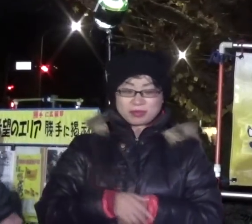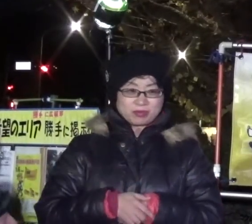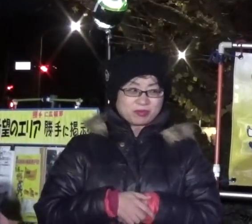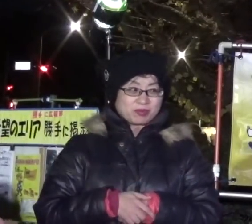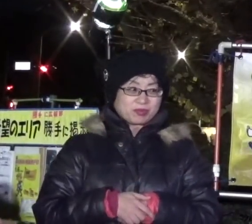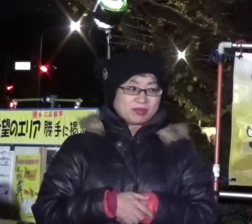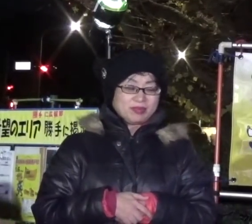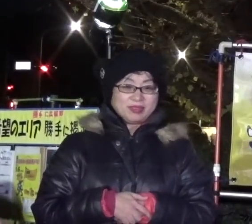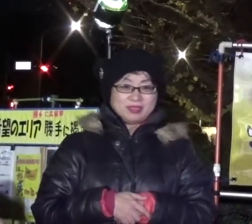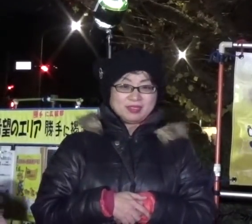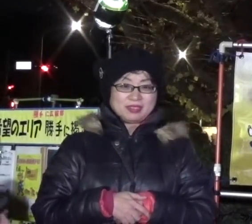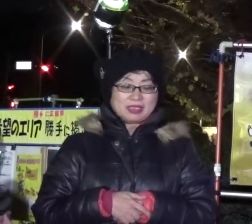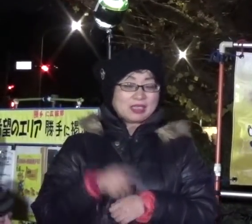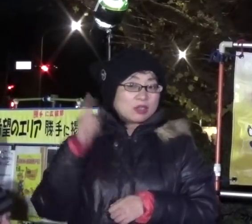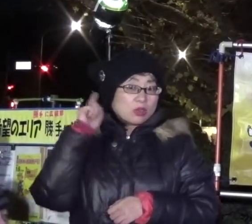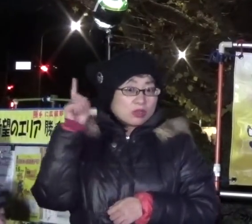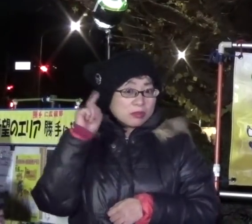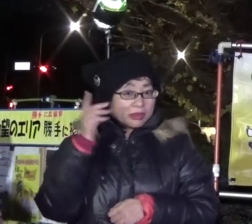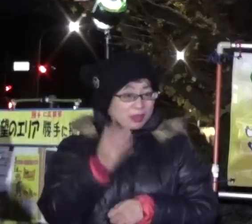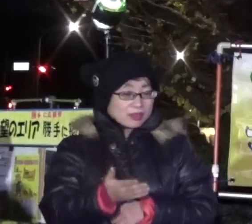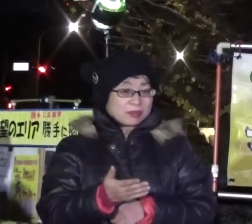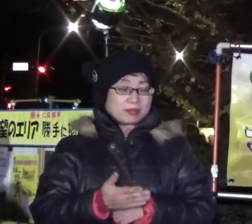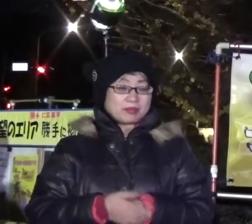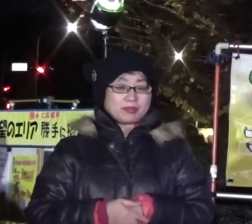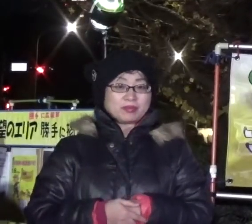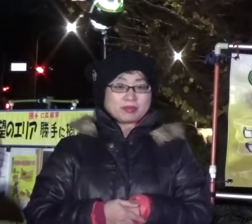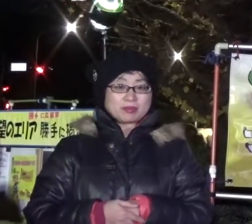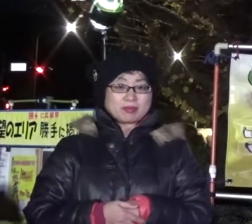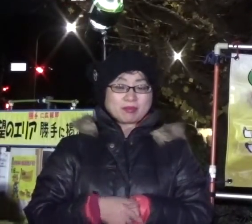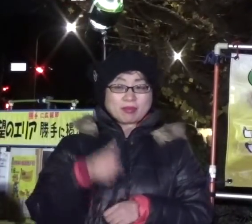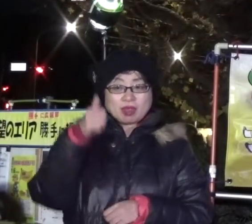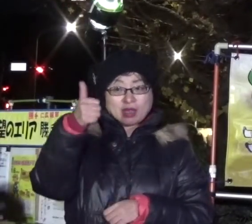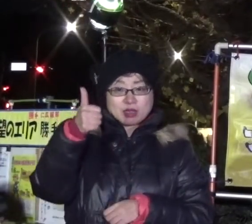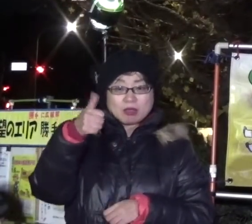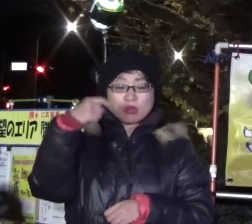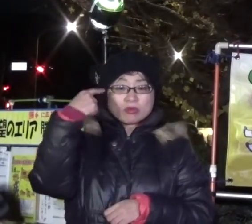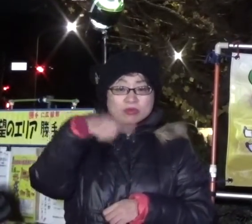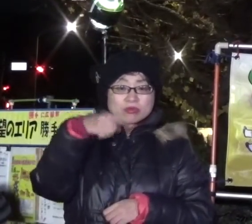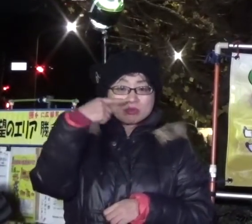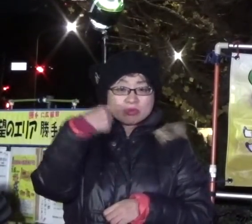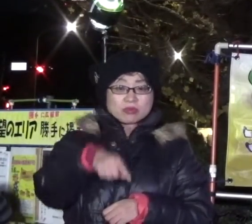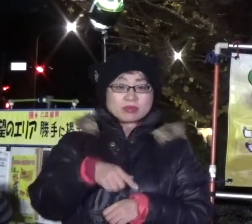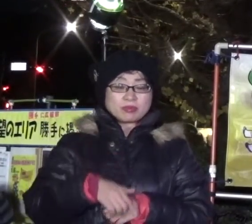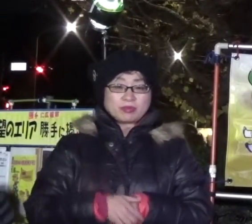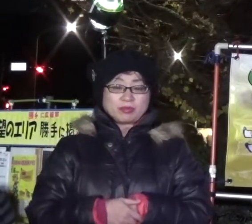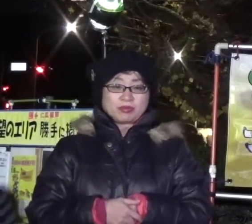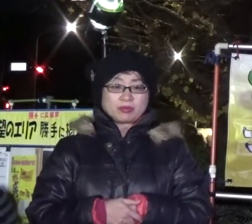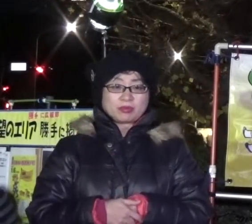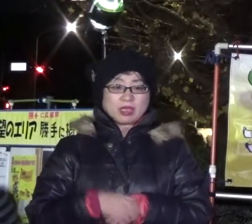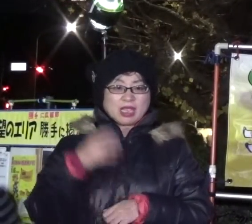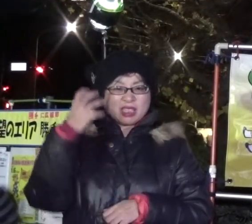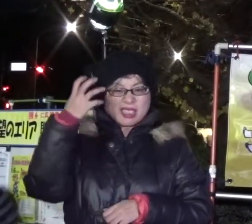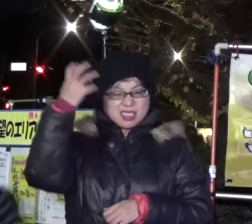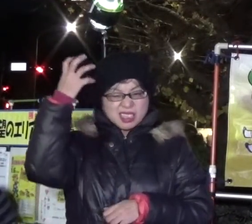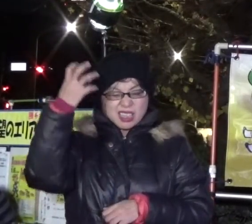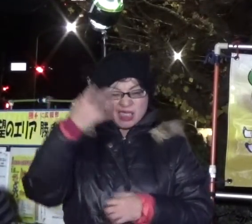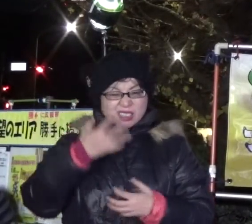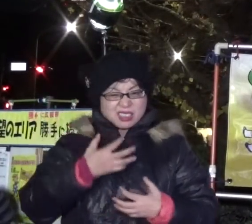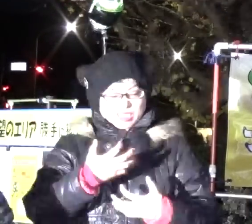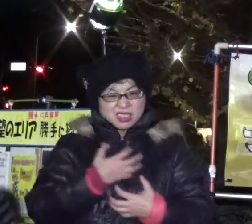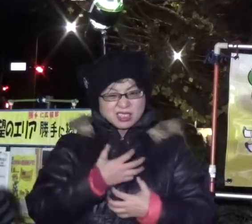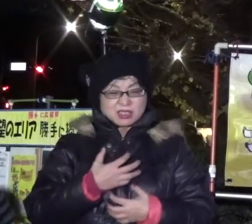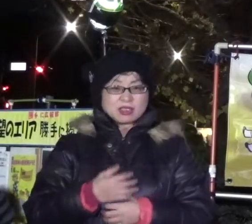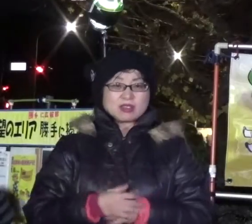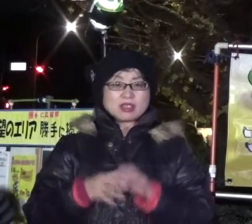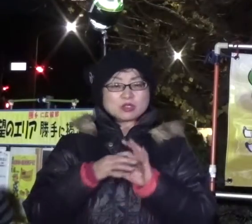安倍晋三さん聞こえてますか。結局ですね、相手をですね罵倒したりなんとかしたりして、怒りっていうのはあん